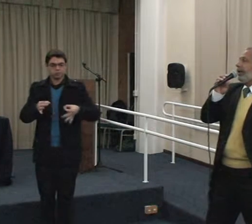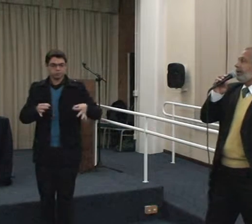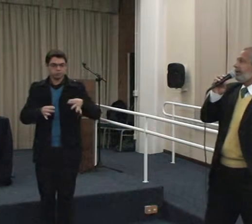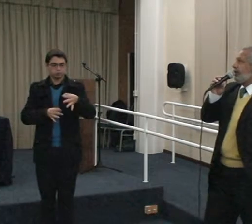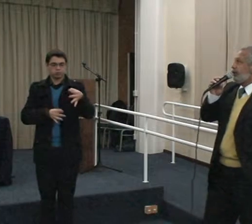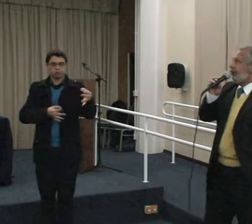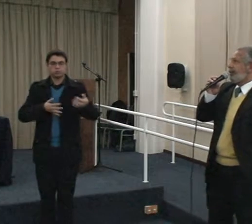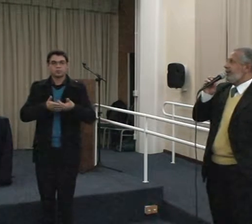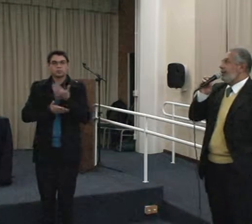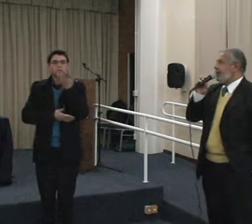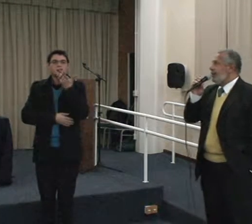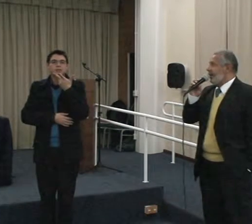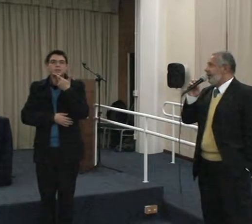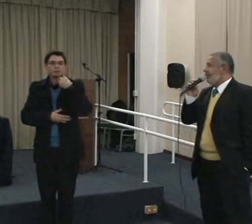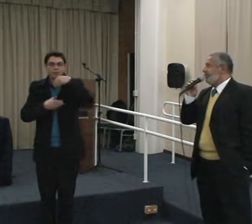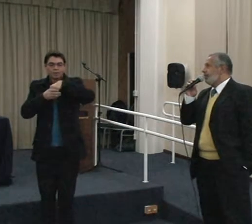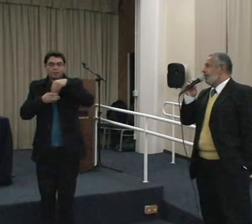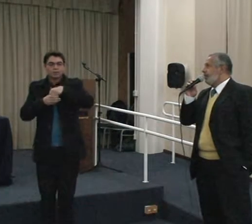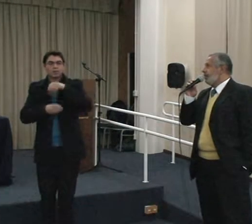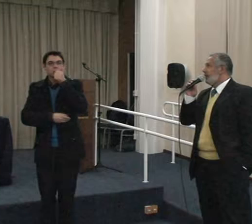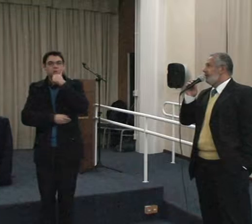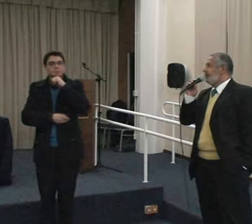da criança do ventre da mãe.